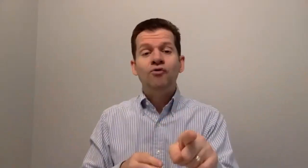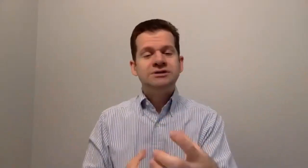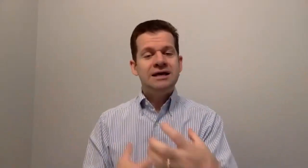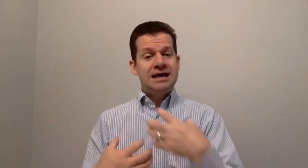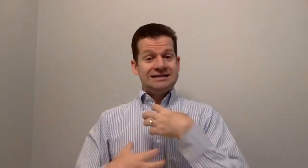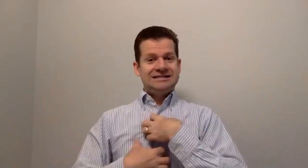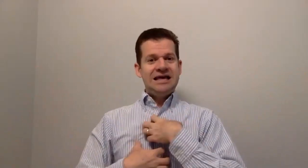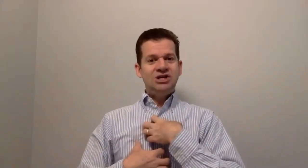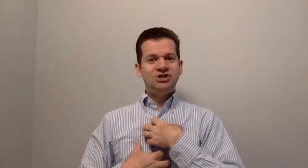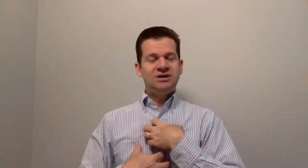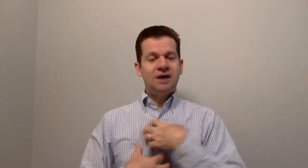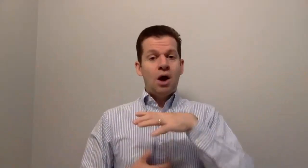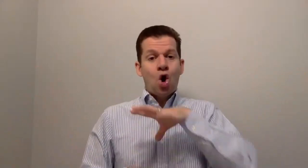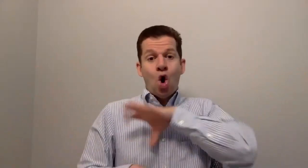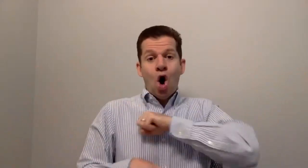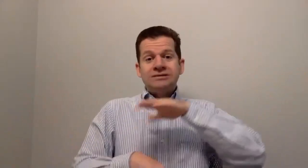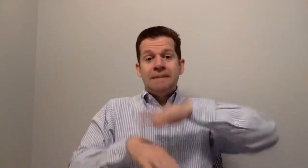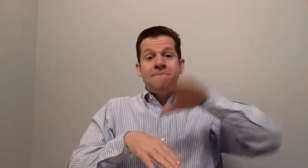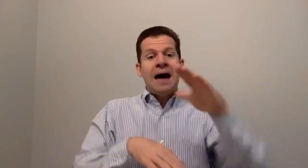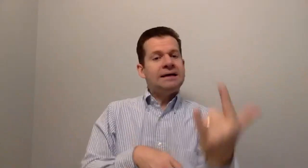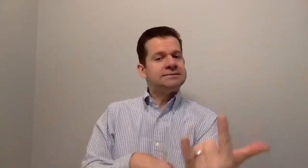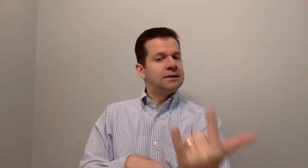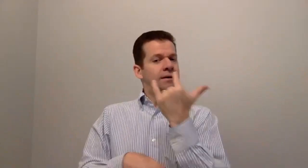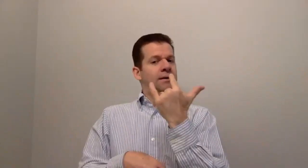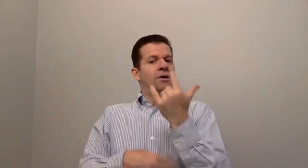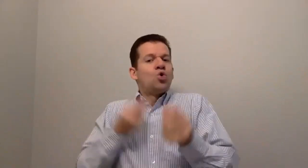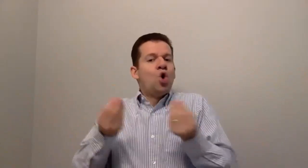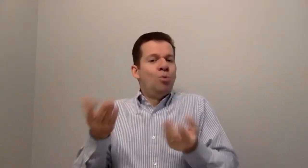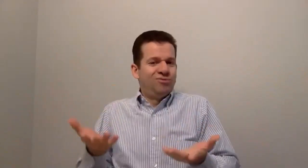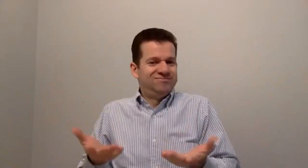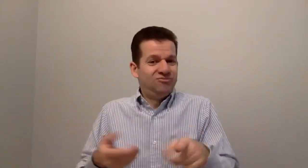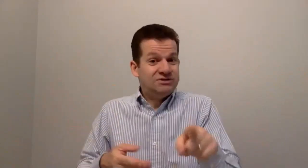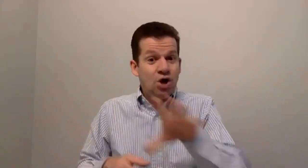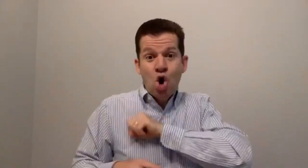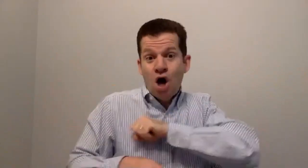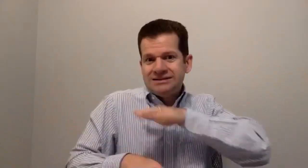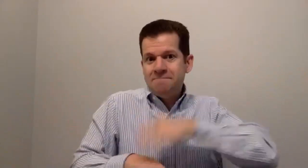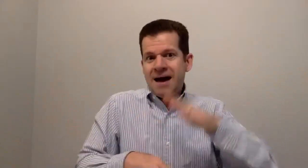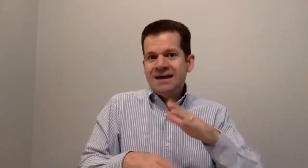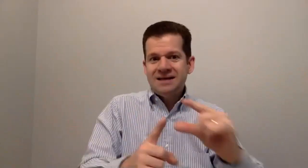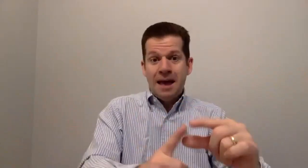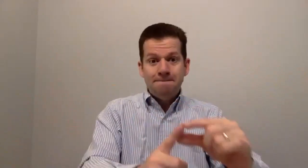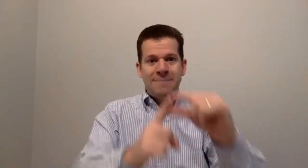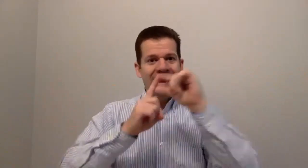você sente, gosta mais como? Você gosta mais